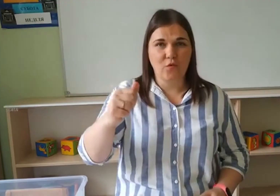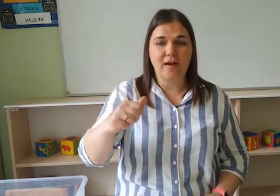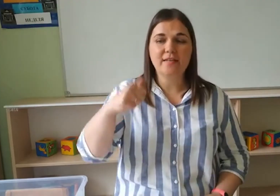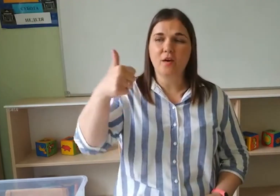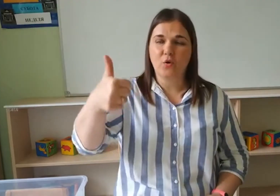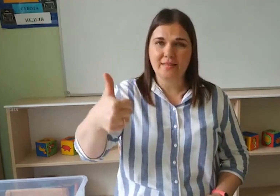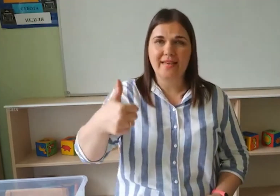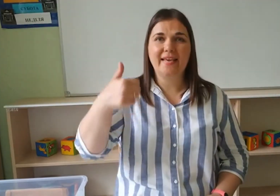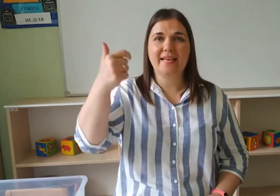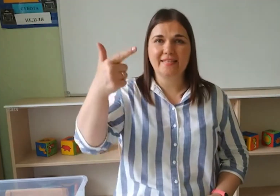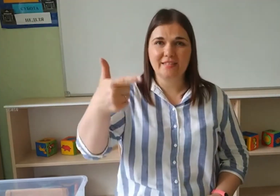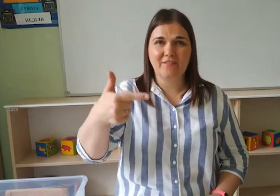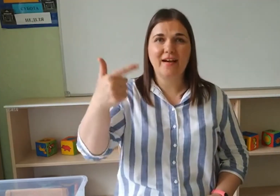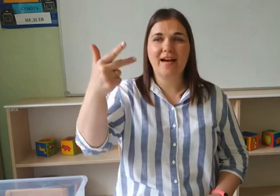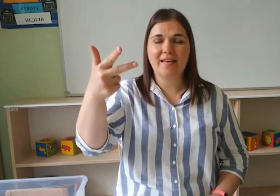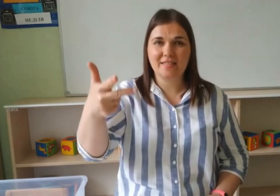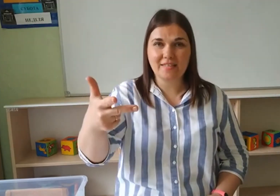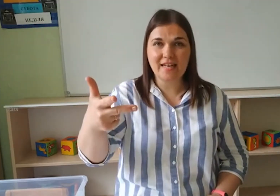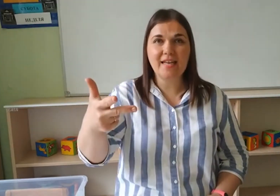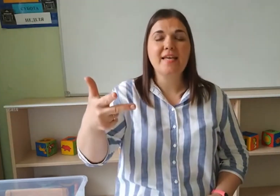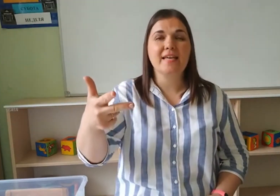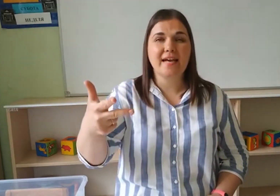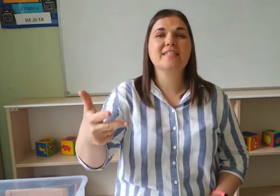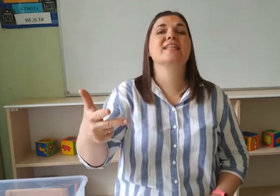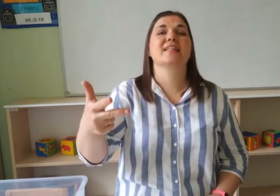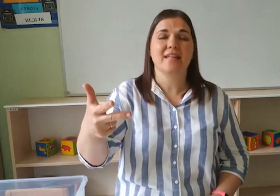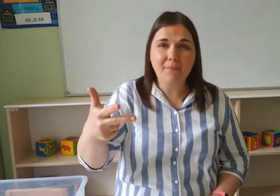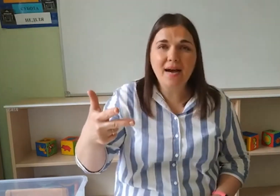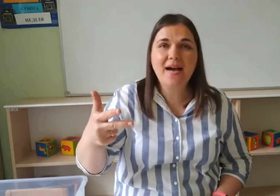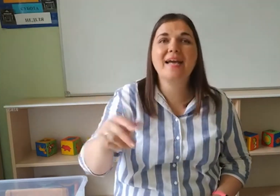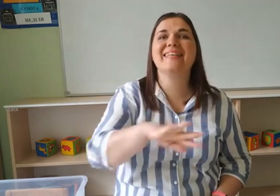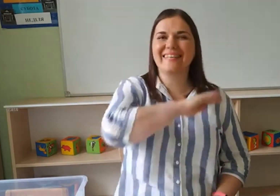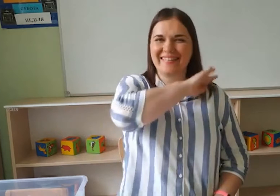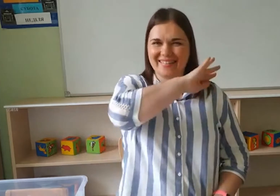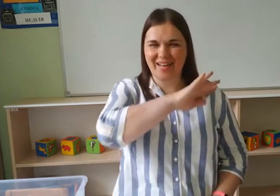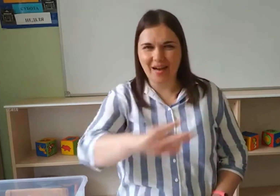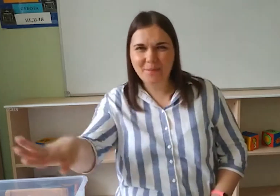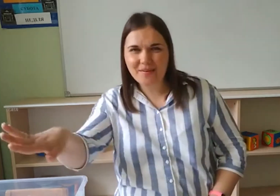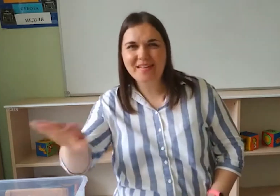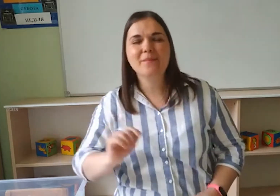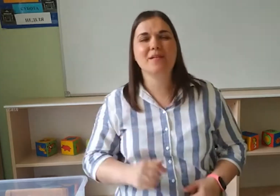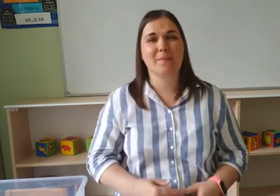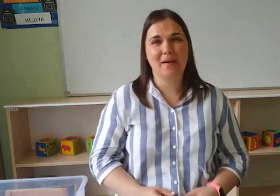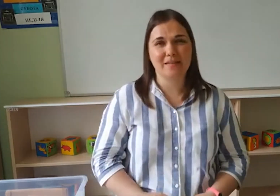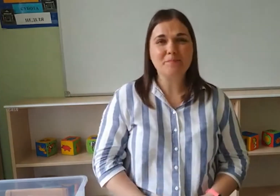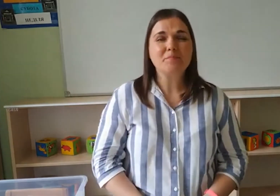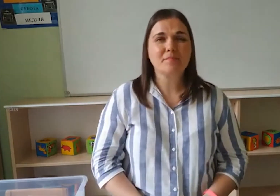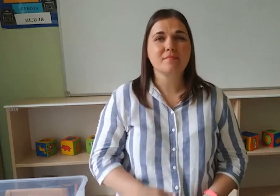порахували один, два, три, і кажете ламай, і дитина оп, і поламала. До